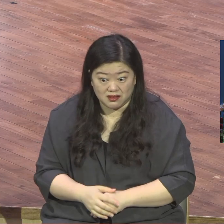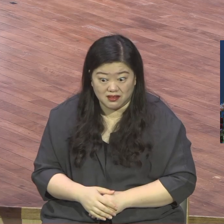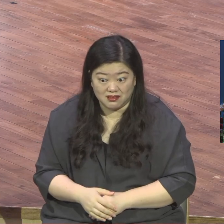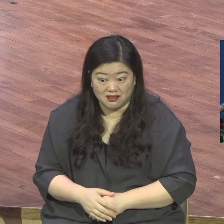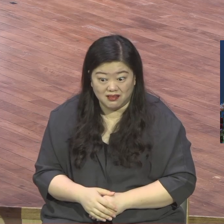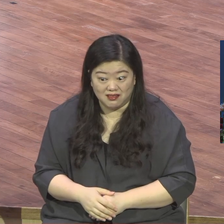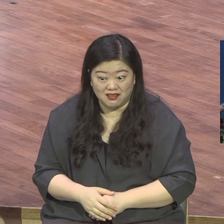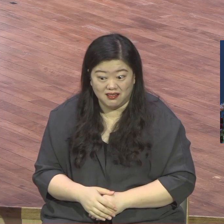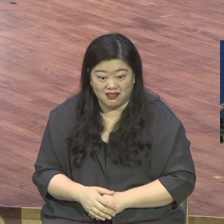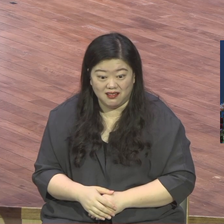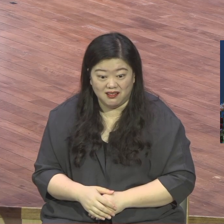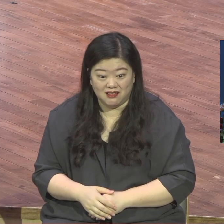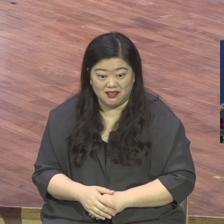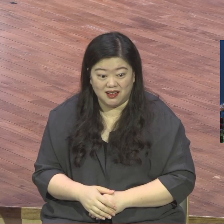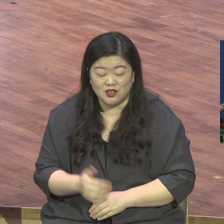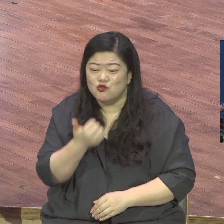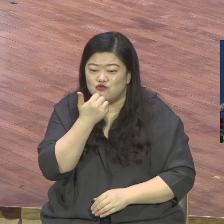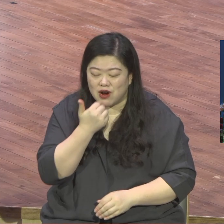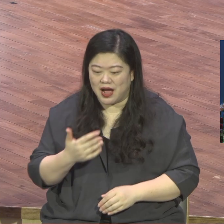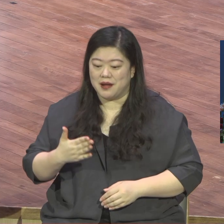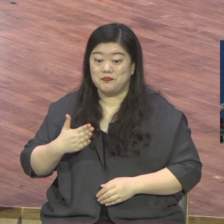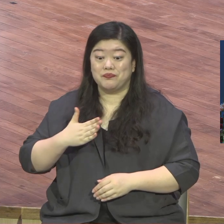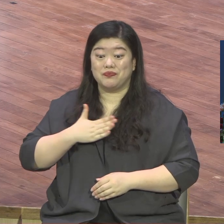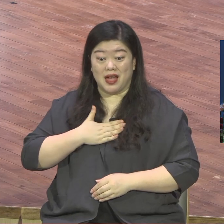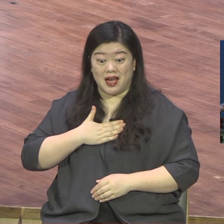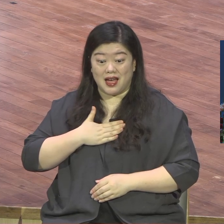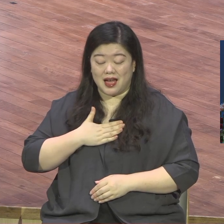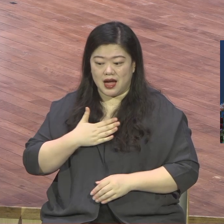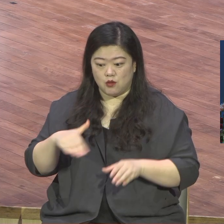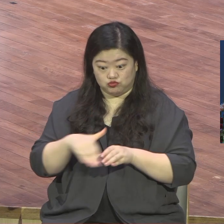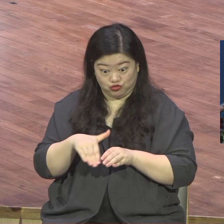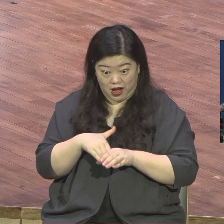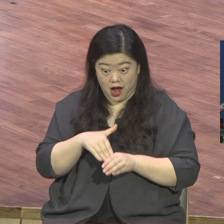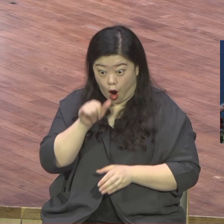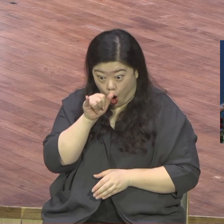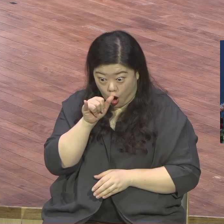자기와의 반대를 좋아해요, 문화가. 다른 사람을 좋아한다고.